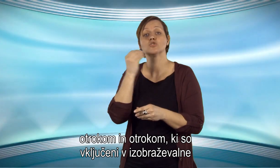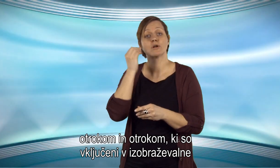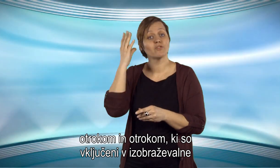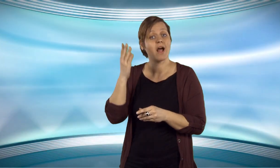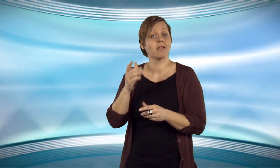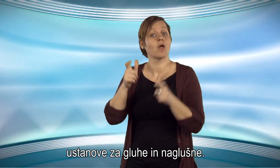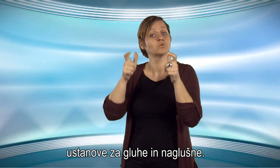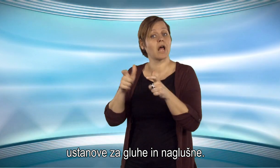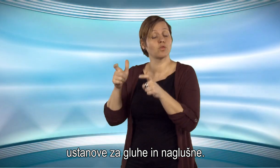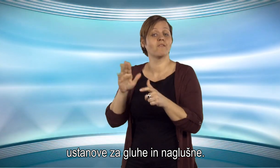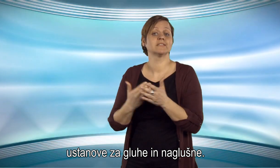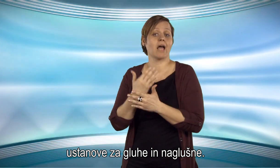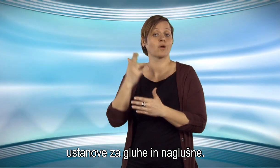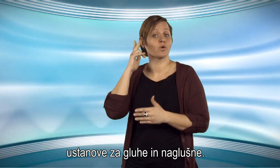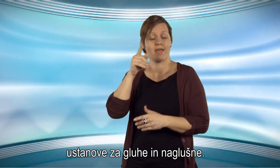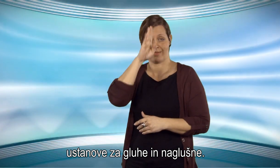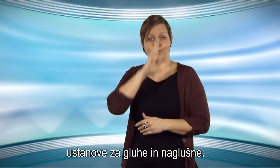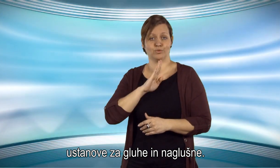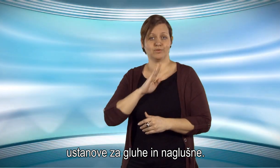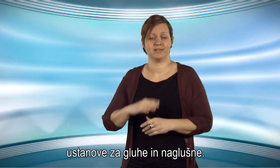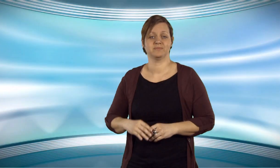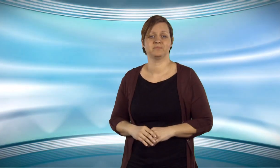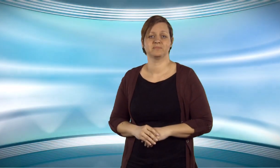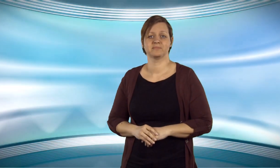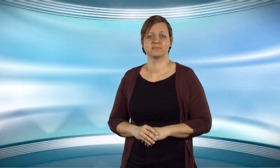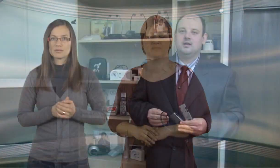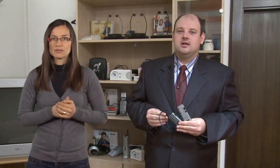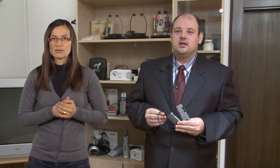izobraževalne ustanove za gluhe in naglušne.